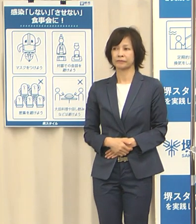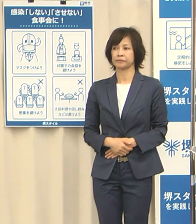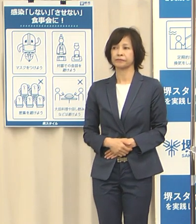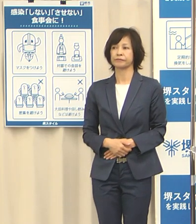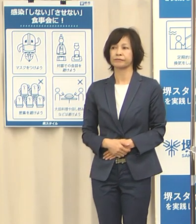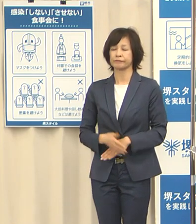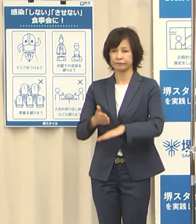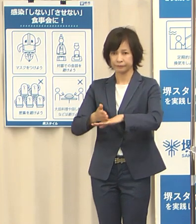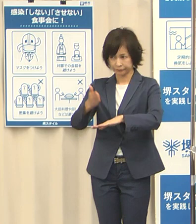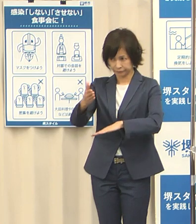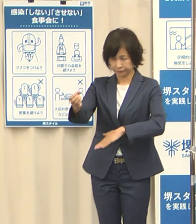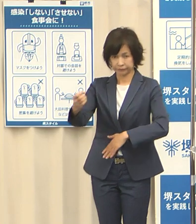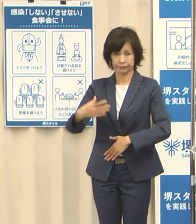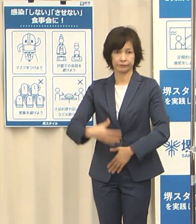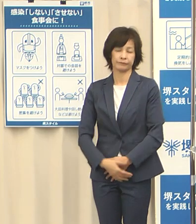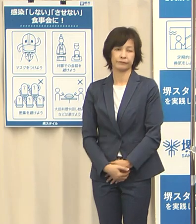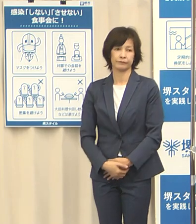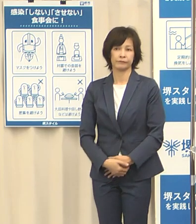ありがとうございました。